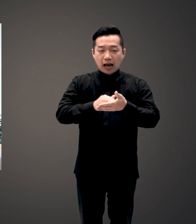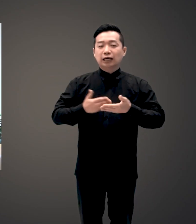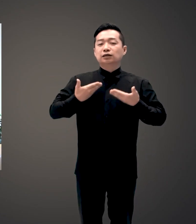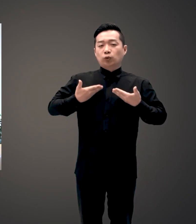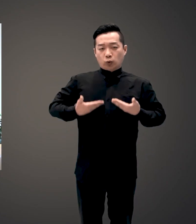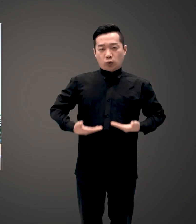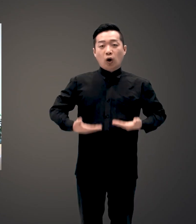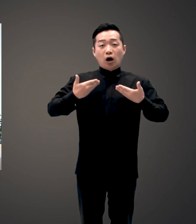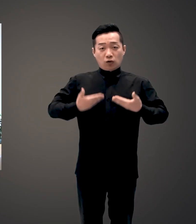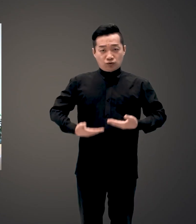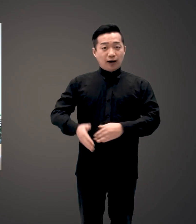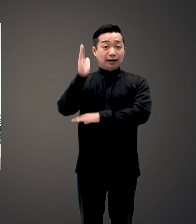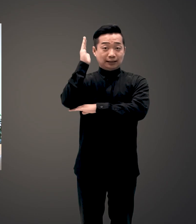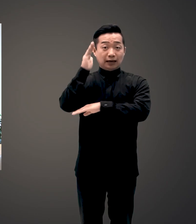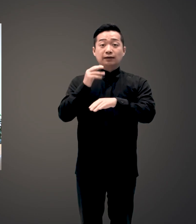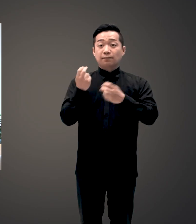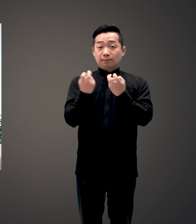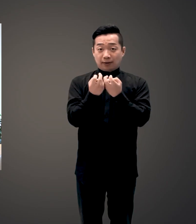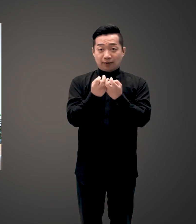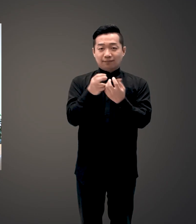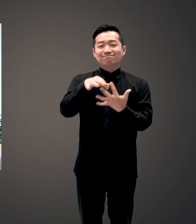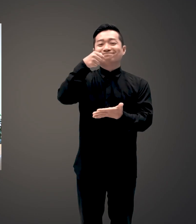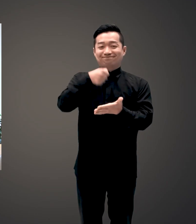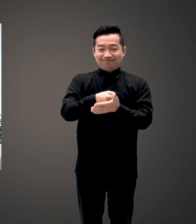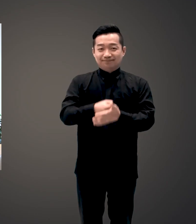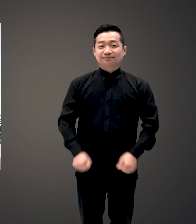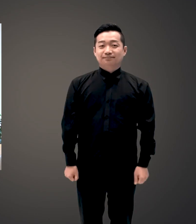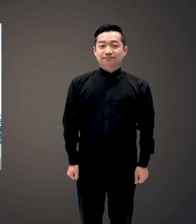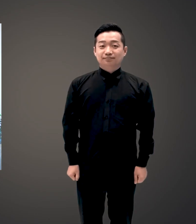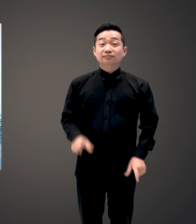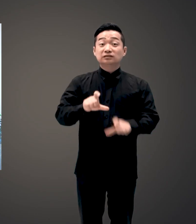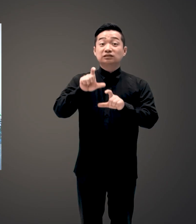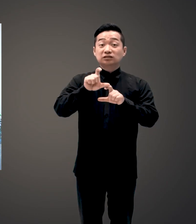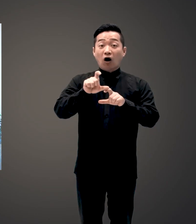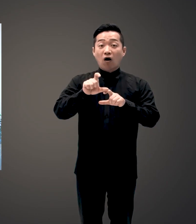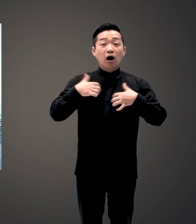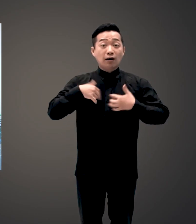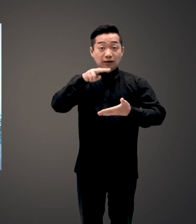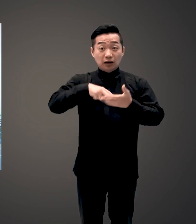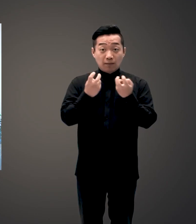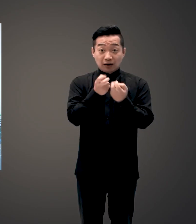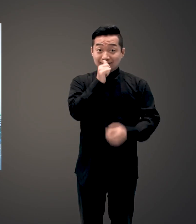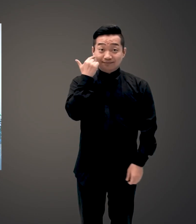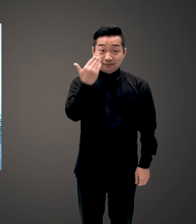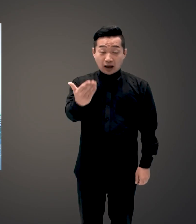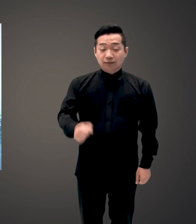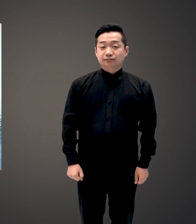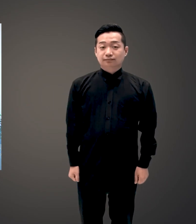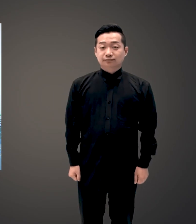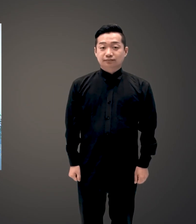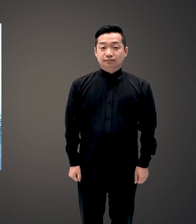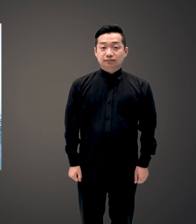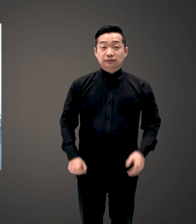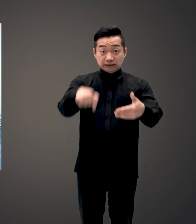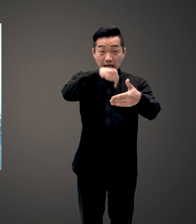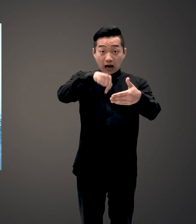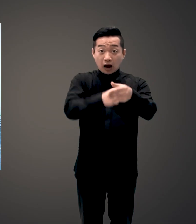잠시 드리자면요. 먼저 저 삭스어필 유정민, 그리고 미림당이라는 타르트 가게를 운영하고 있는